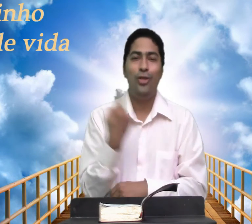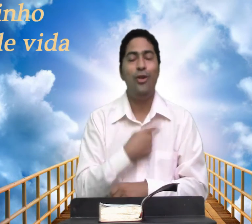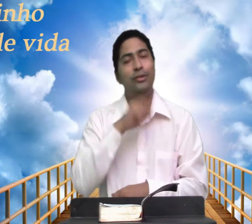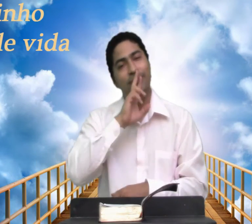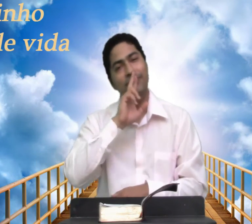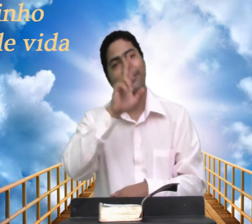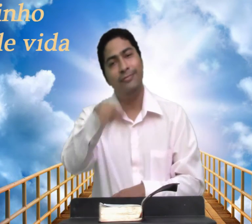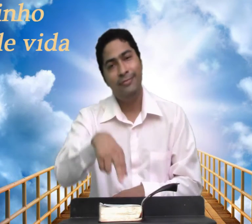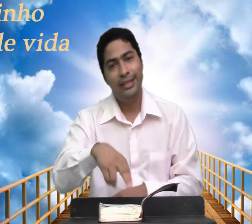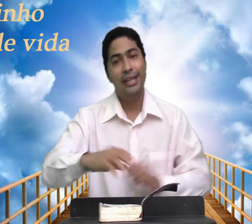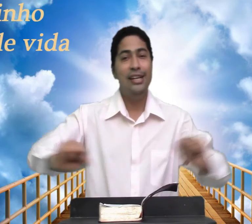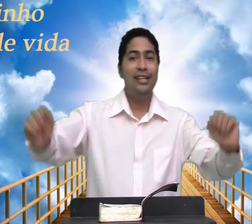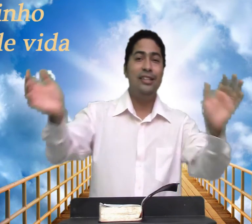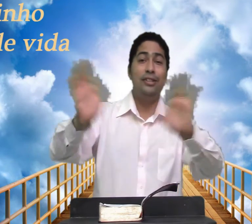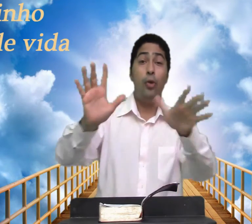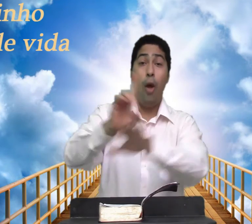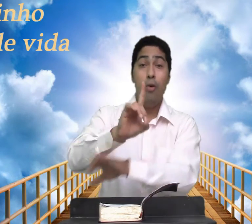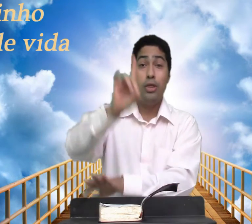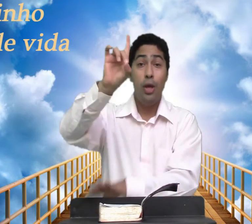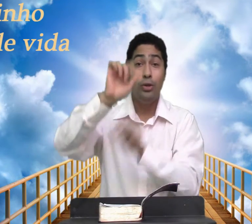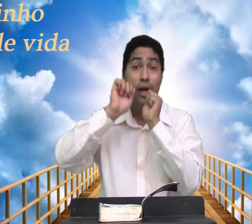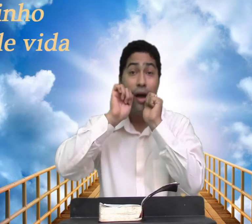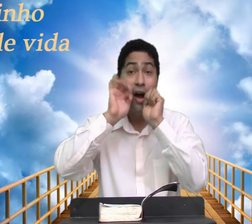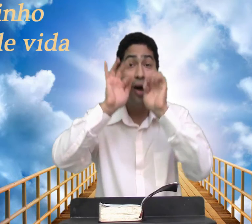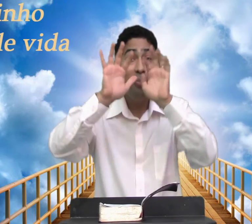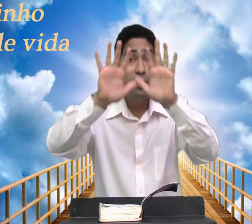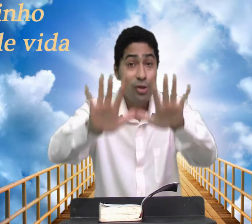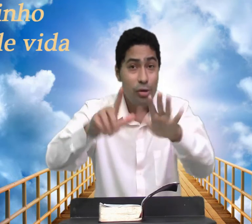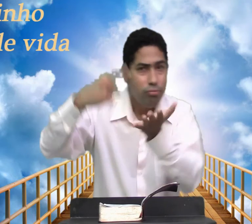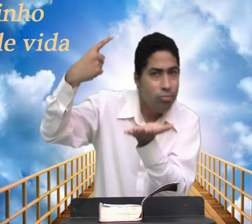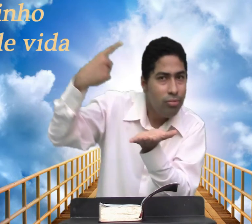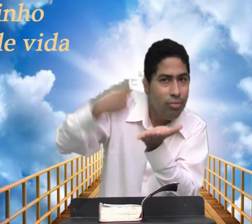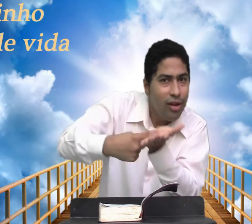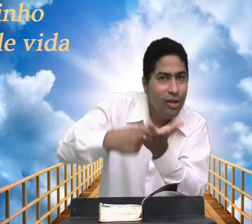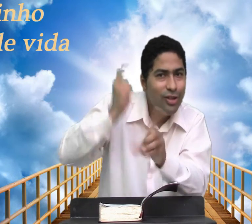Que Deus esteja abençoando e vamos marcar o nosso próximo encontro no próximo